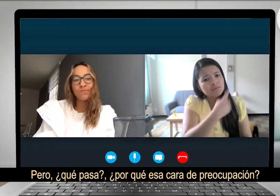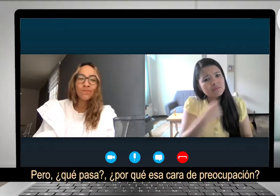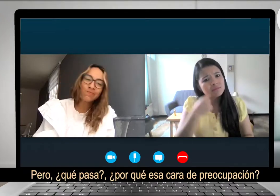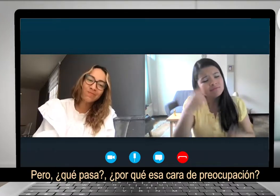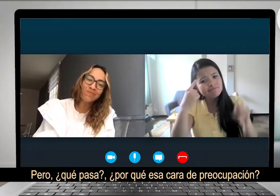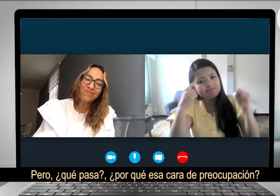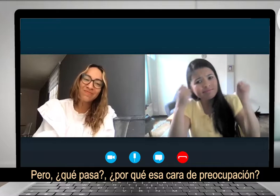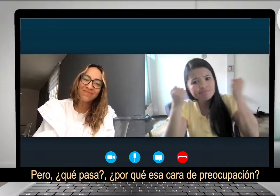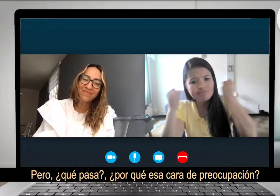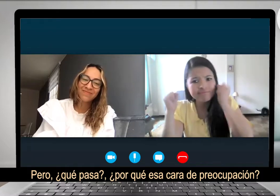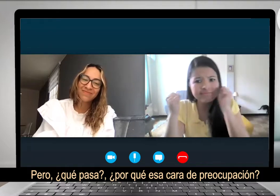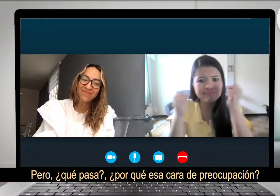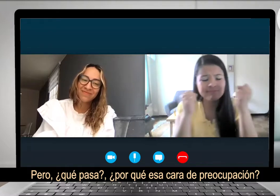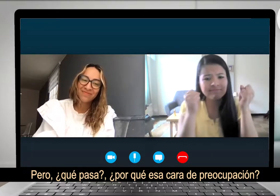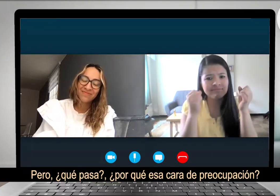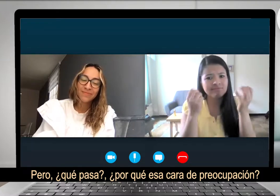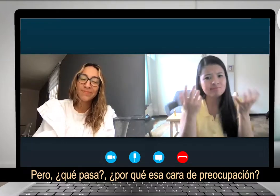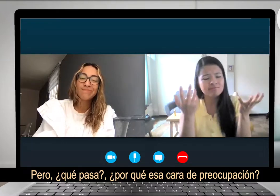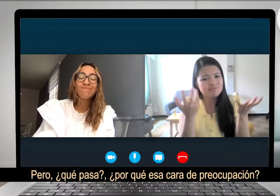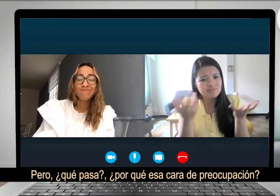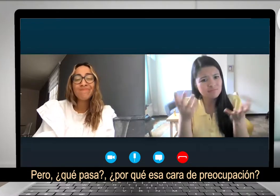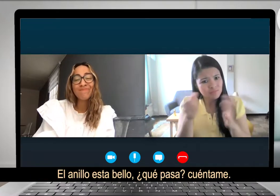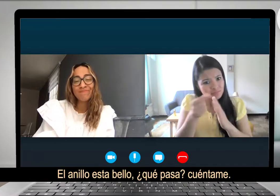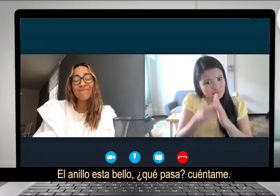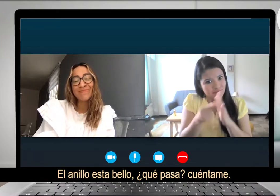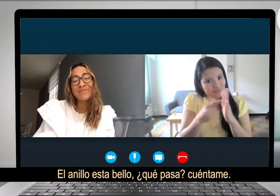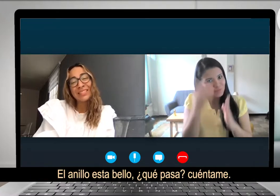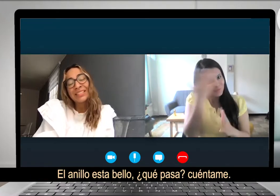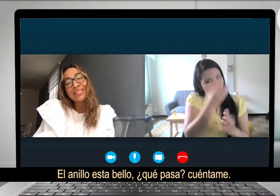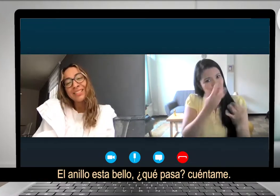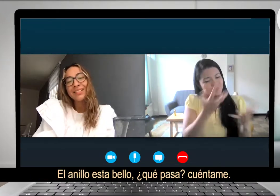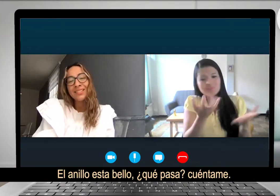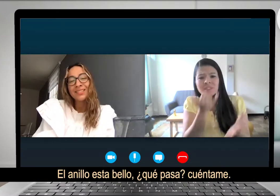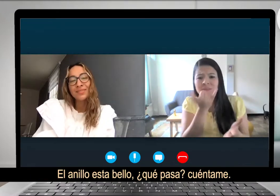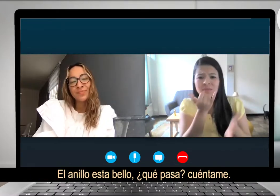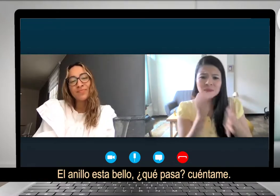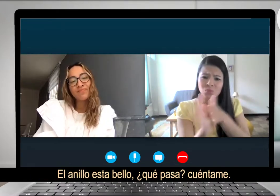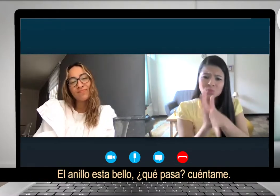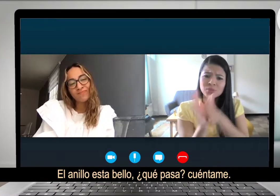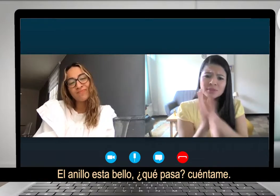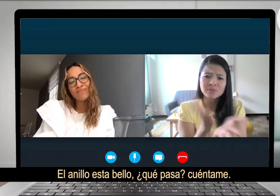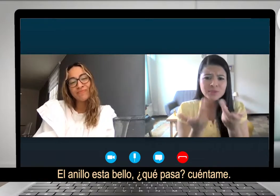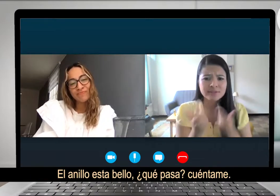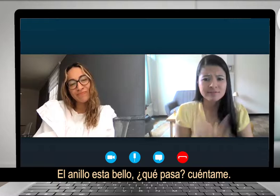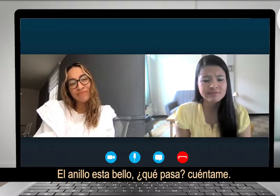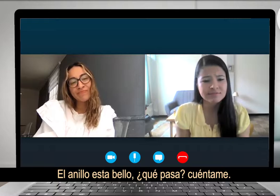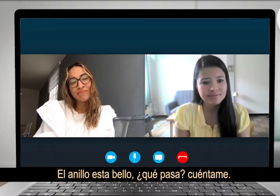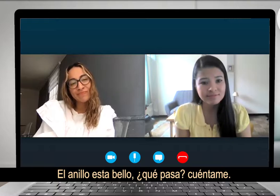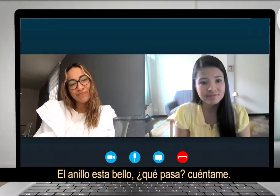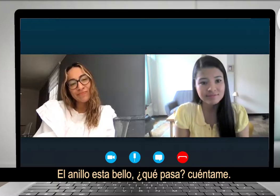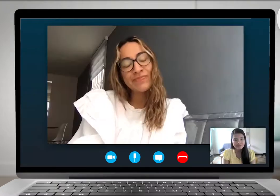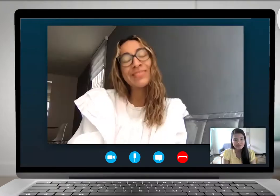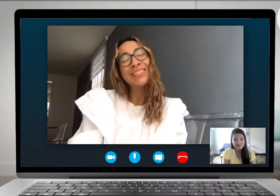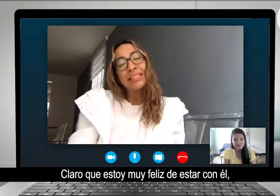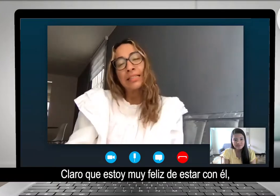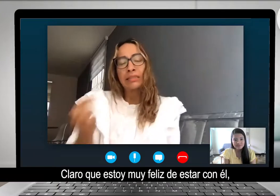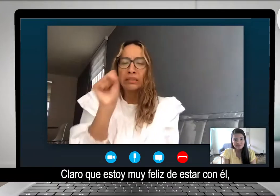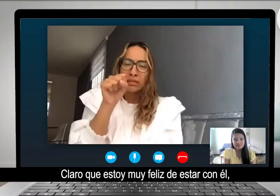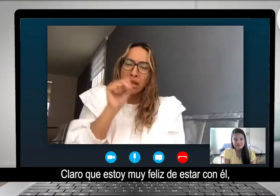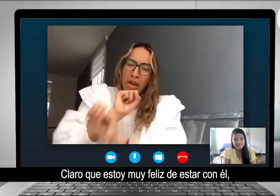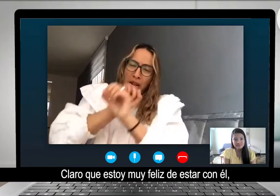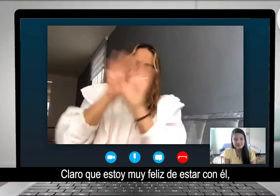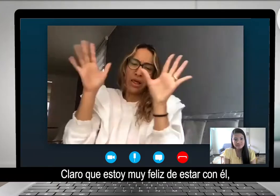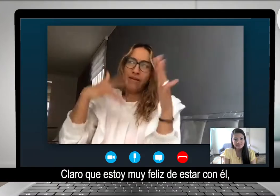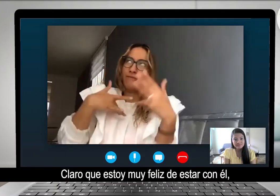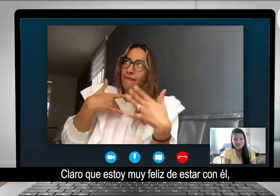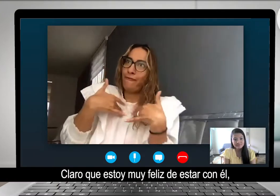felicidades. ¿Pero qué pasa? ¿Por qué esa cara de preocupación? El anillo está bello. ¿Qué pasa? Cuéntame. Claro